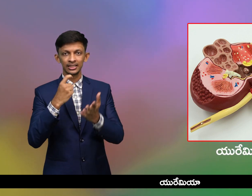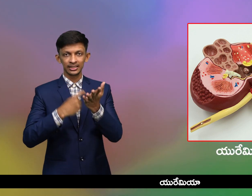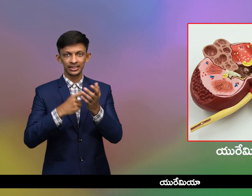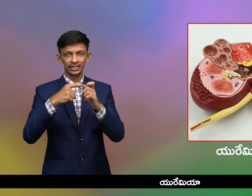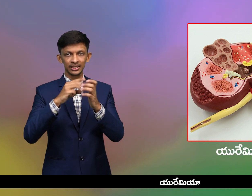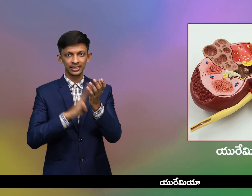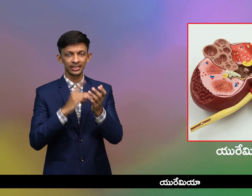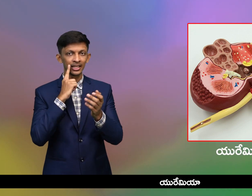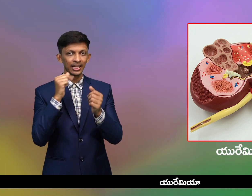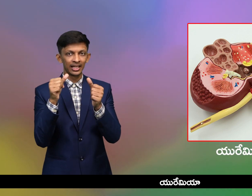యురేమియా,